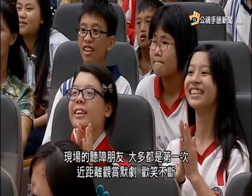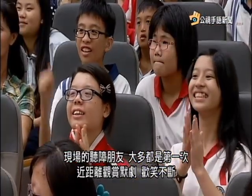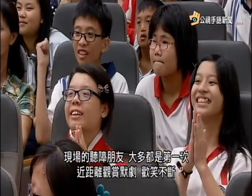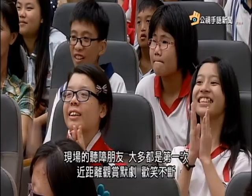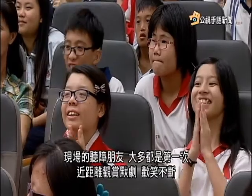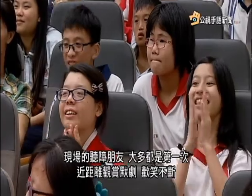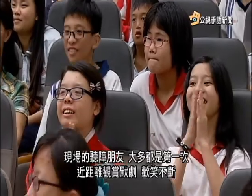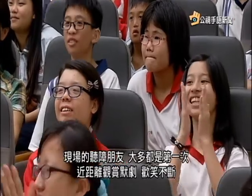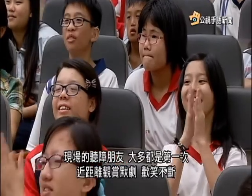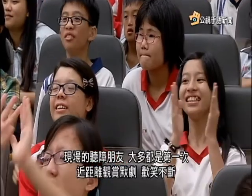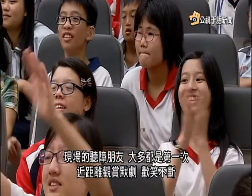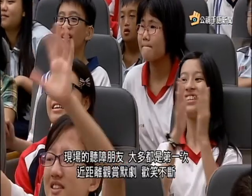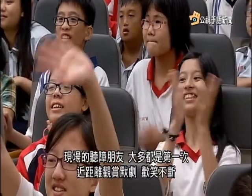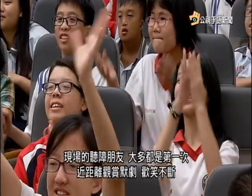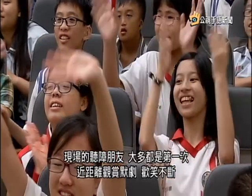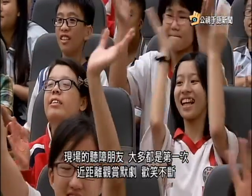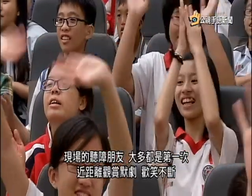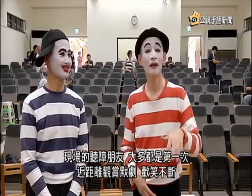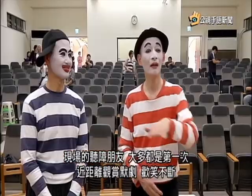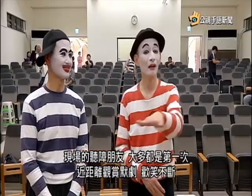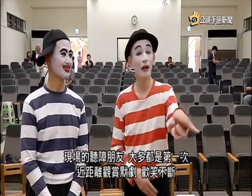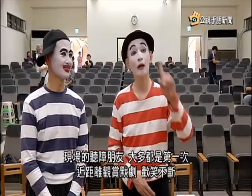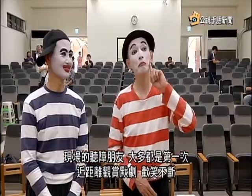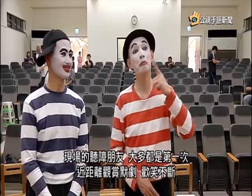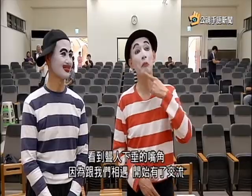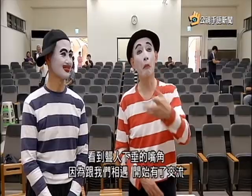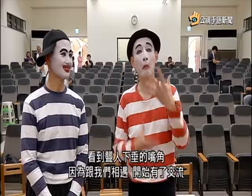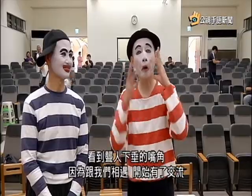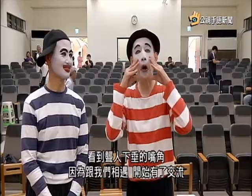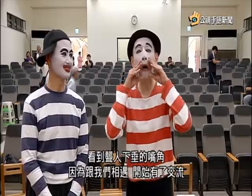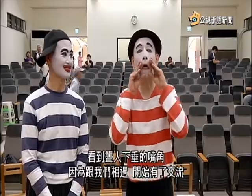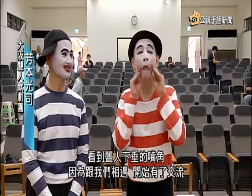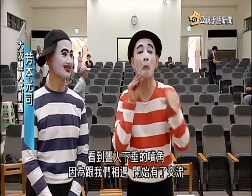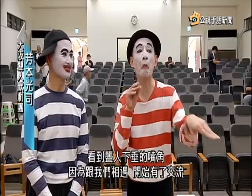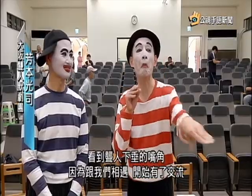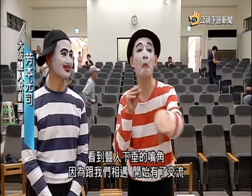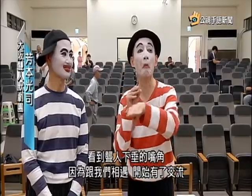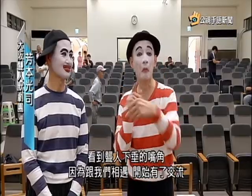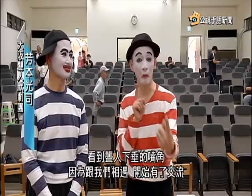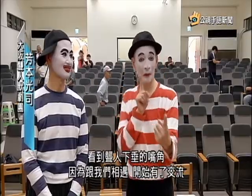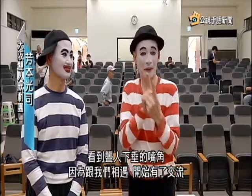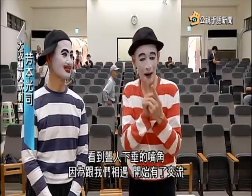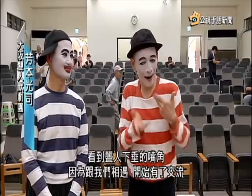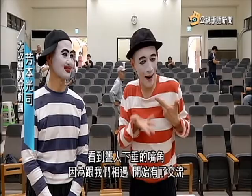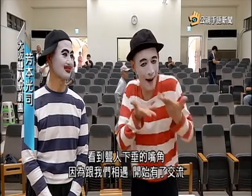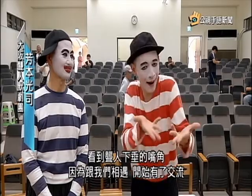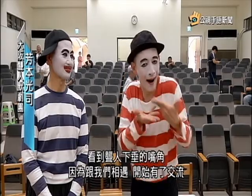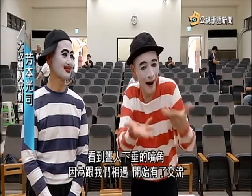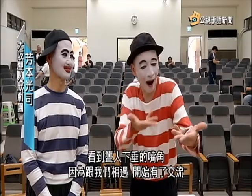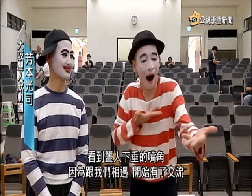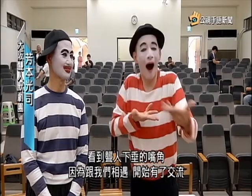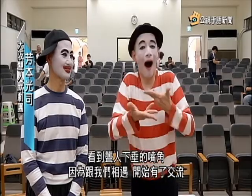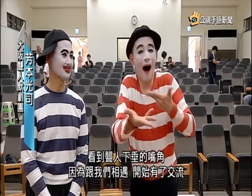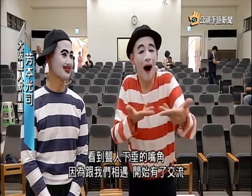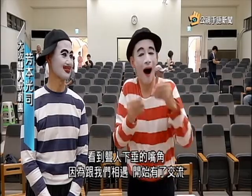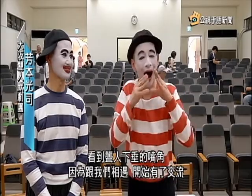离观赏墨剧，欢笑不断。 看到龙人下垂的嘴角，因为跟我们相遇，开始有了交